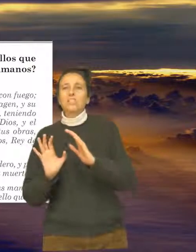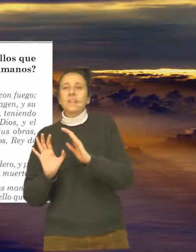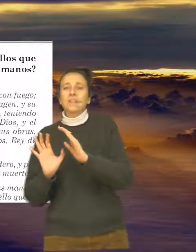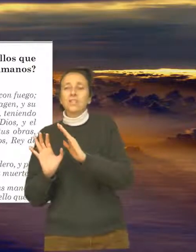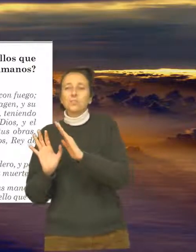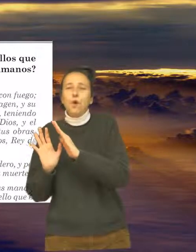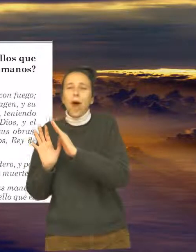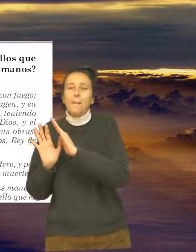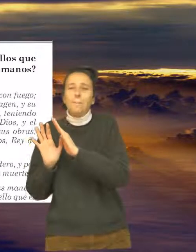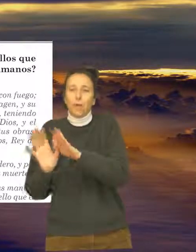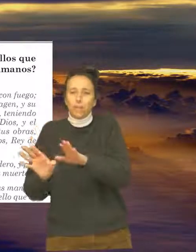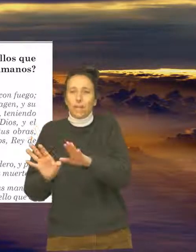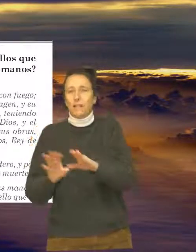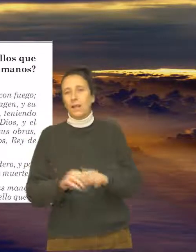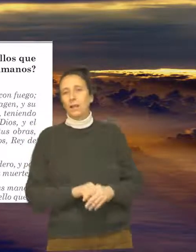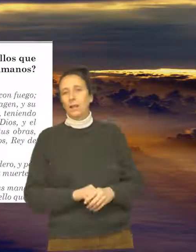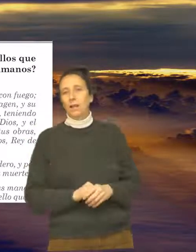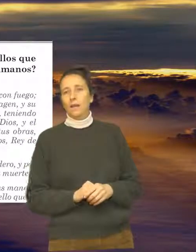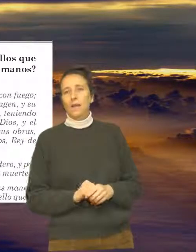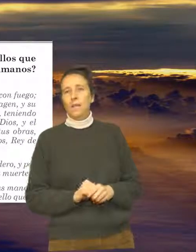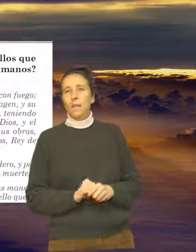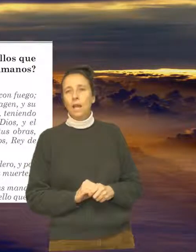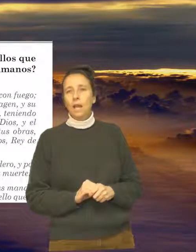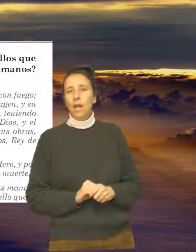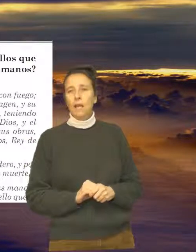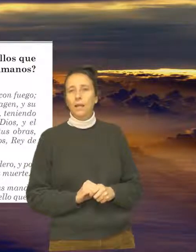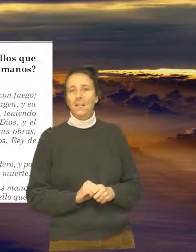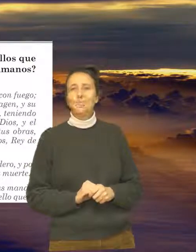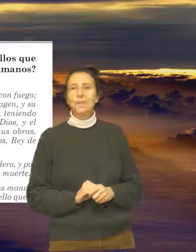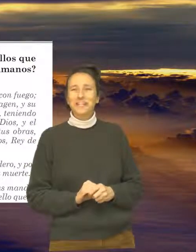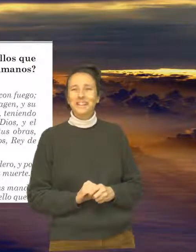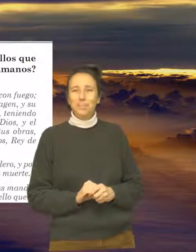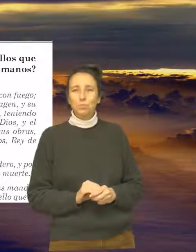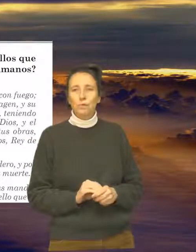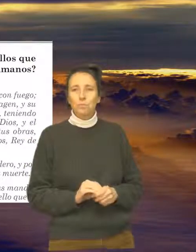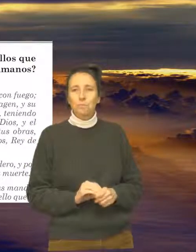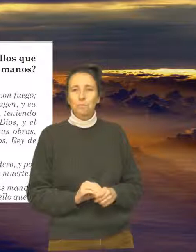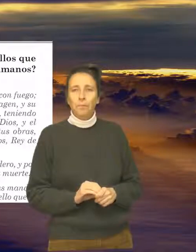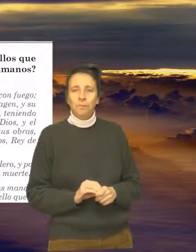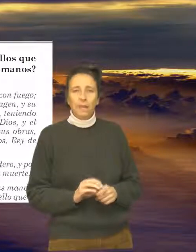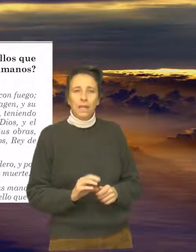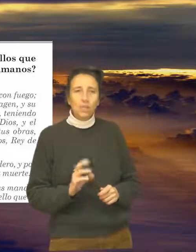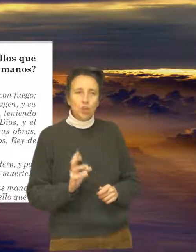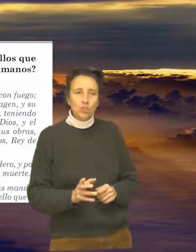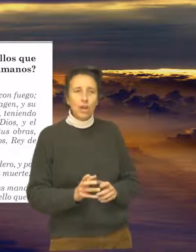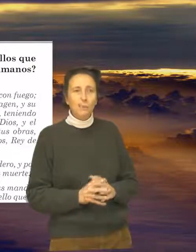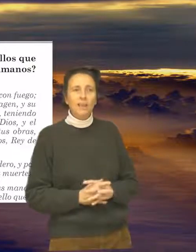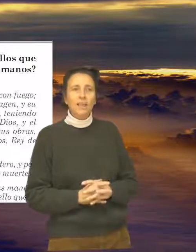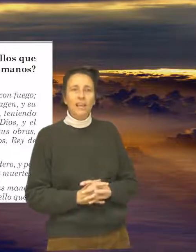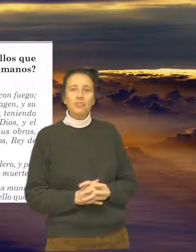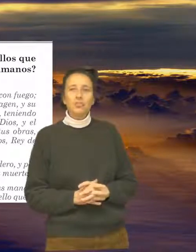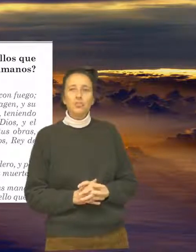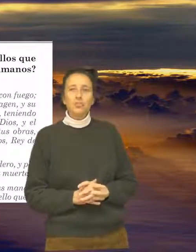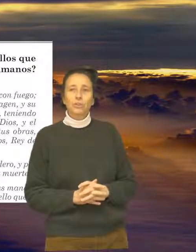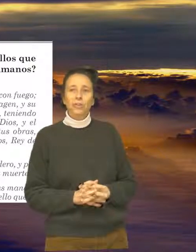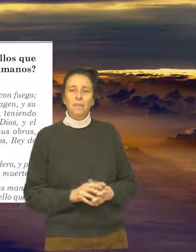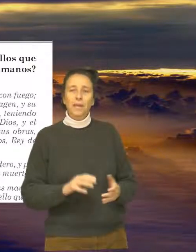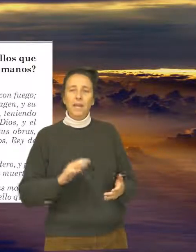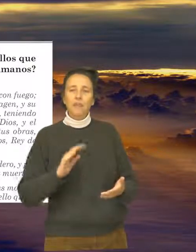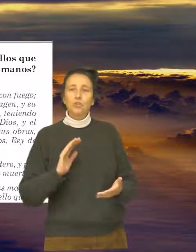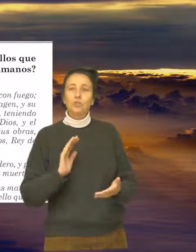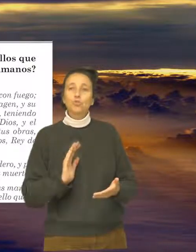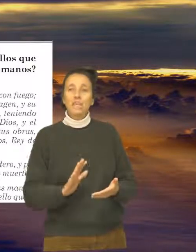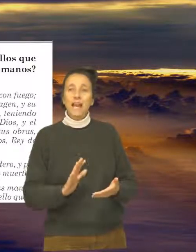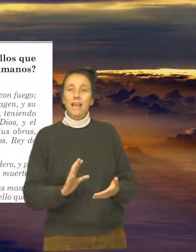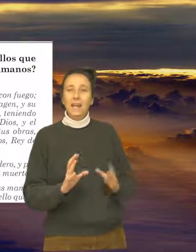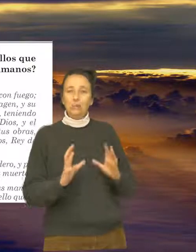el protestantismo apóstata y el espiritismo. Y no solamente esto, sino que